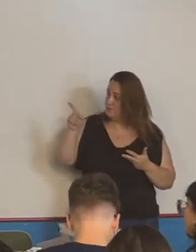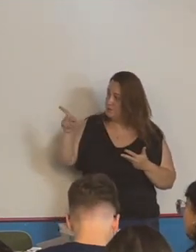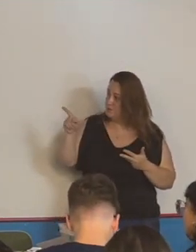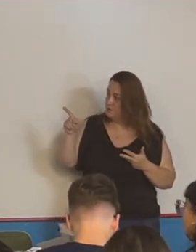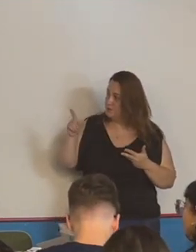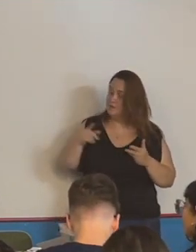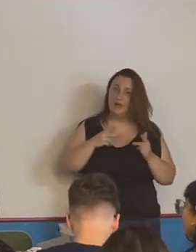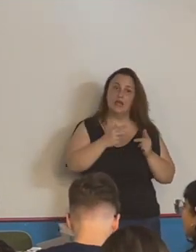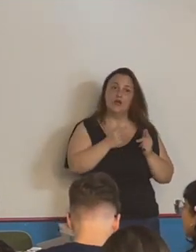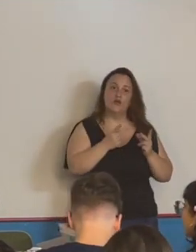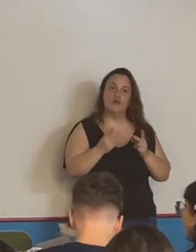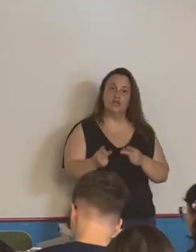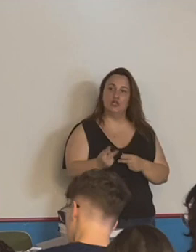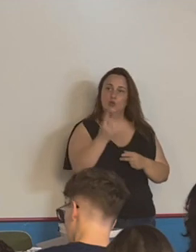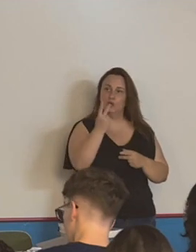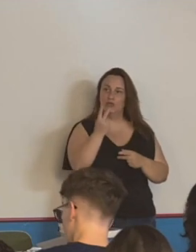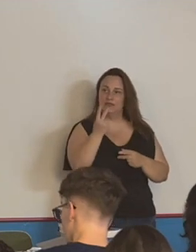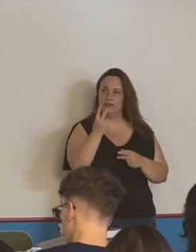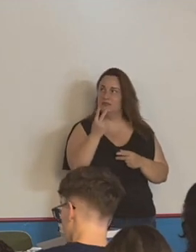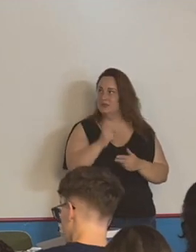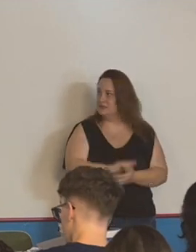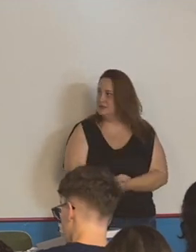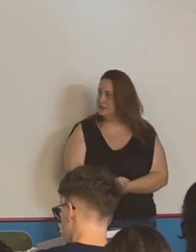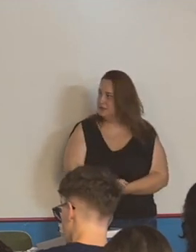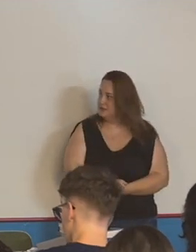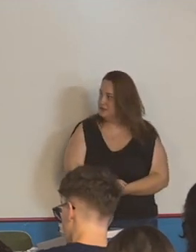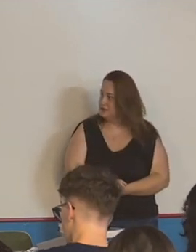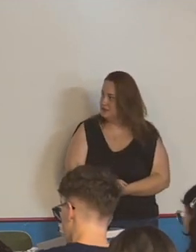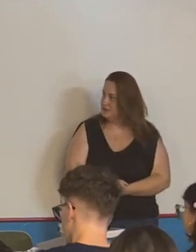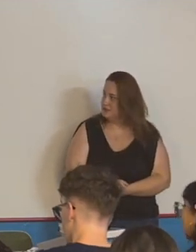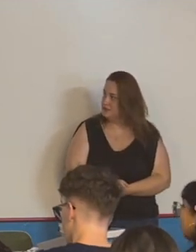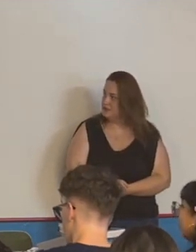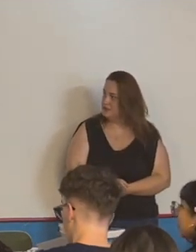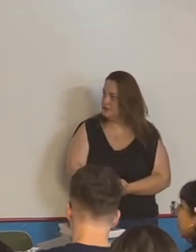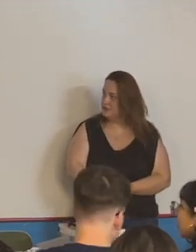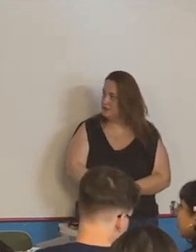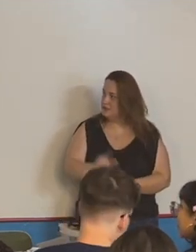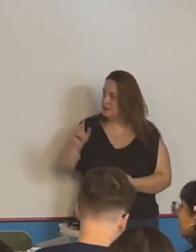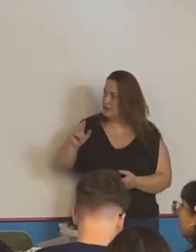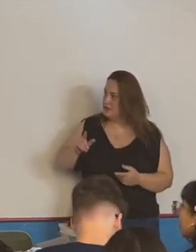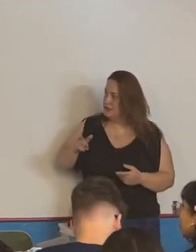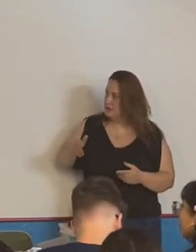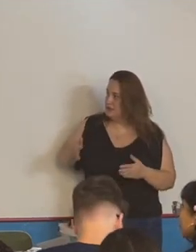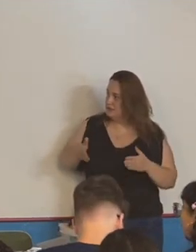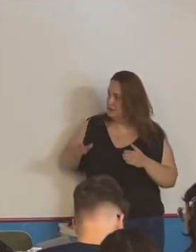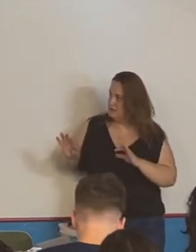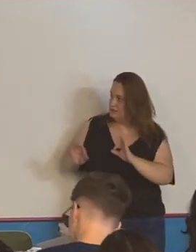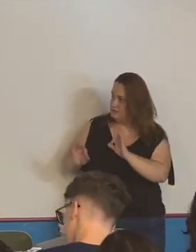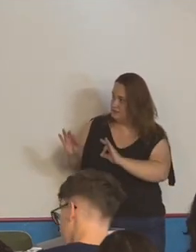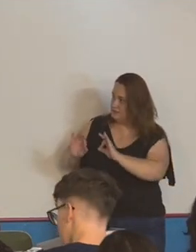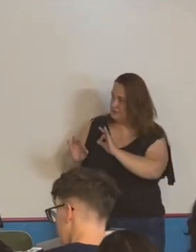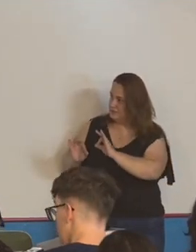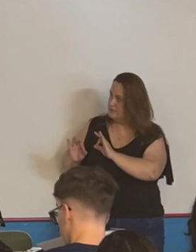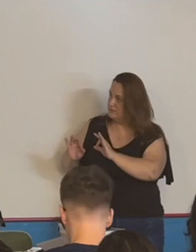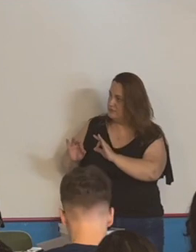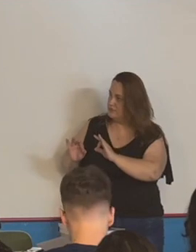é o vendedor 2, né, que eu fiz aquele esquema tipo